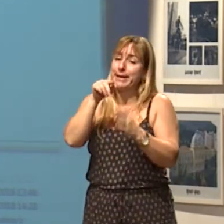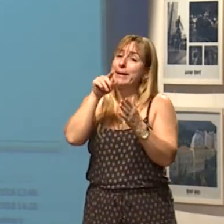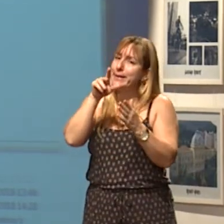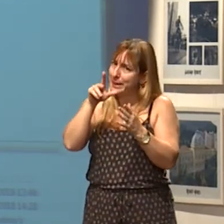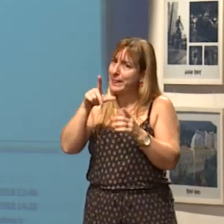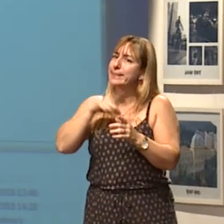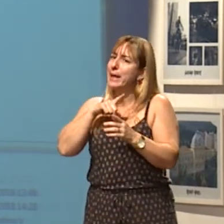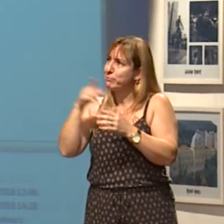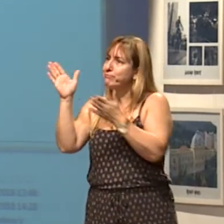homem.